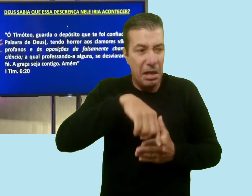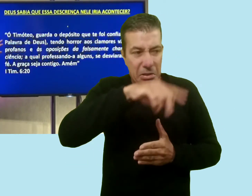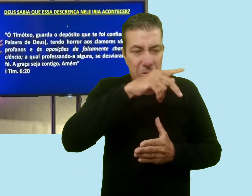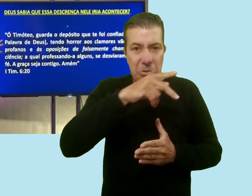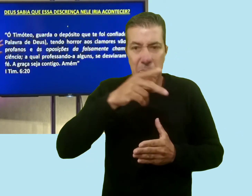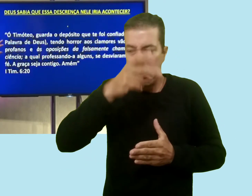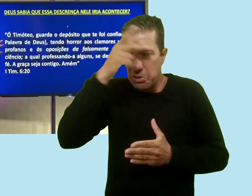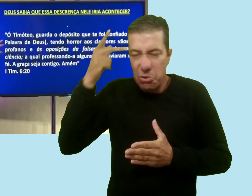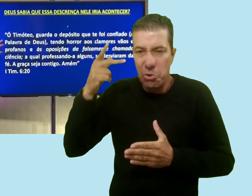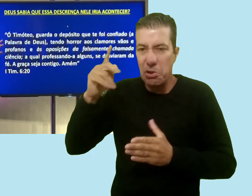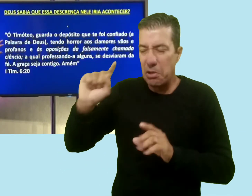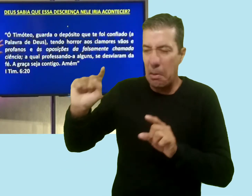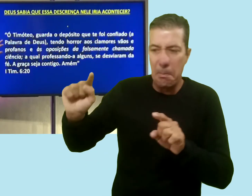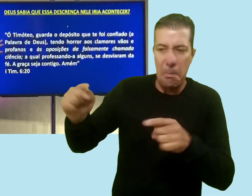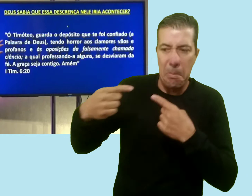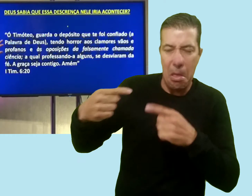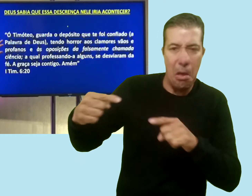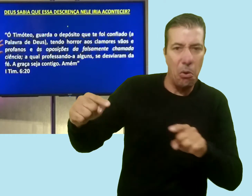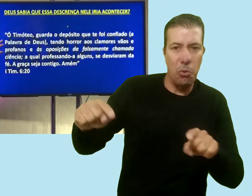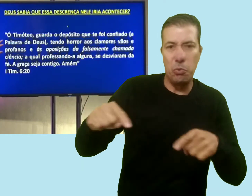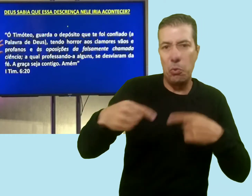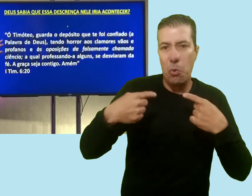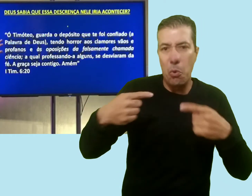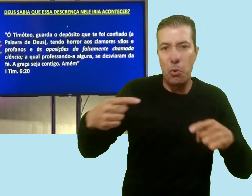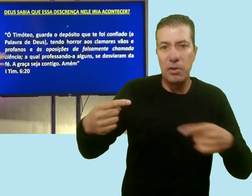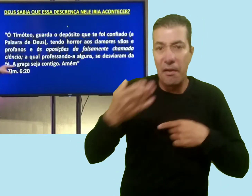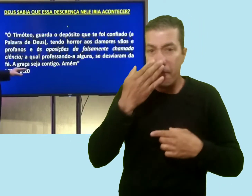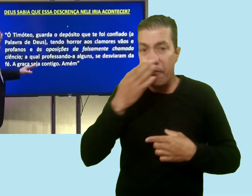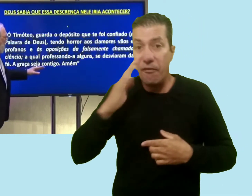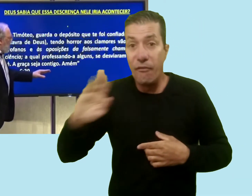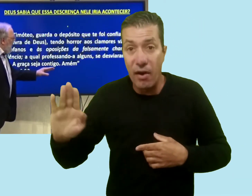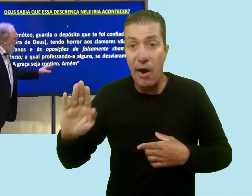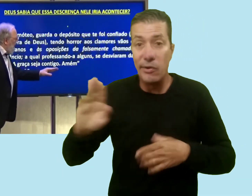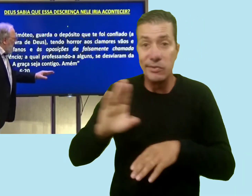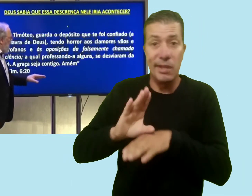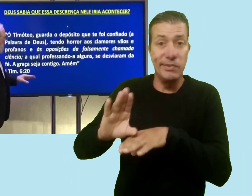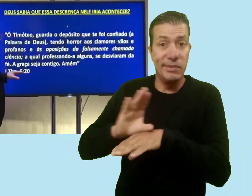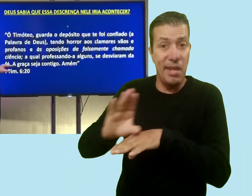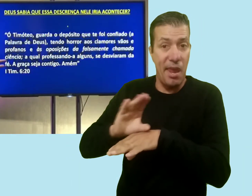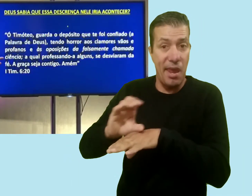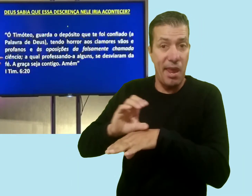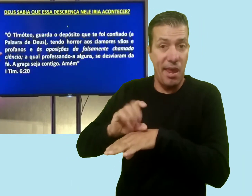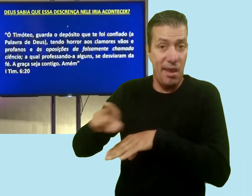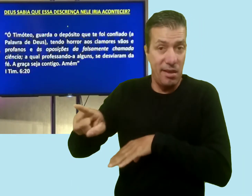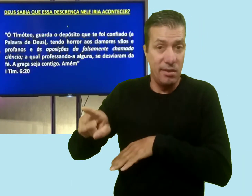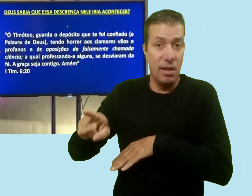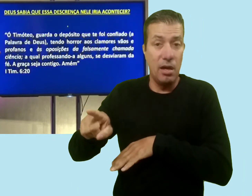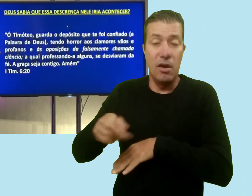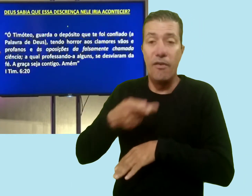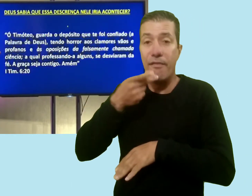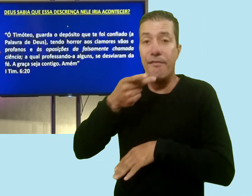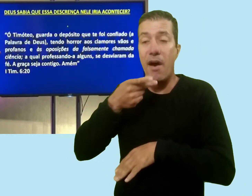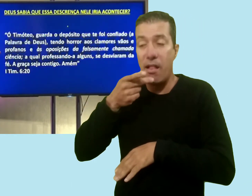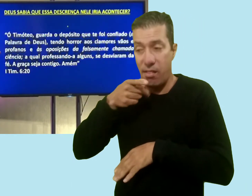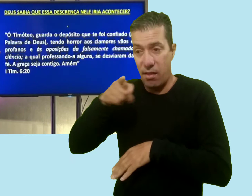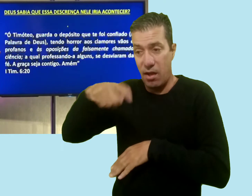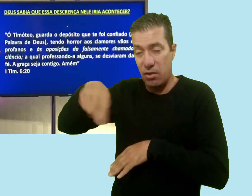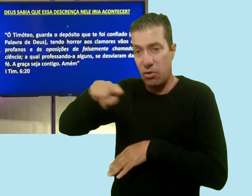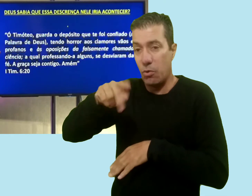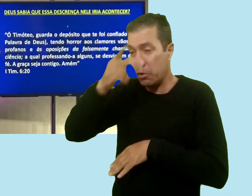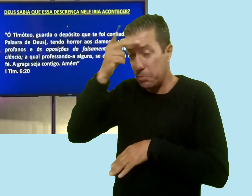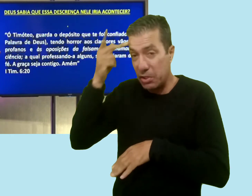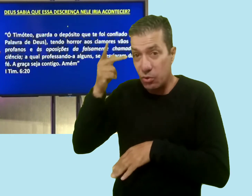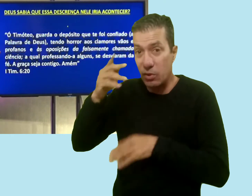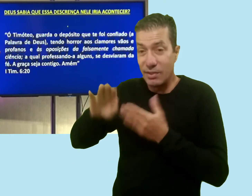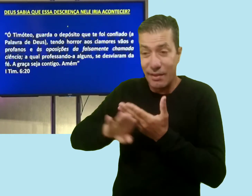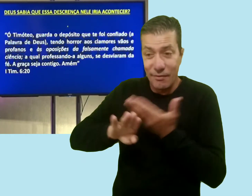aos clamores vãos e profanos e às oposições da falsamente chamada ciência, a qual,